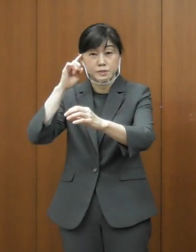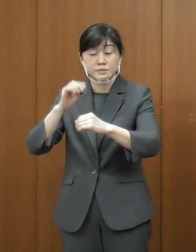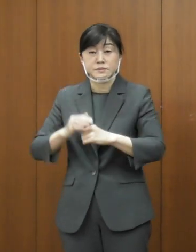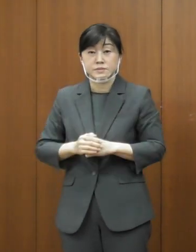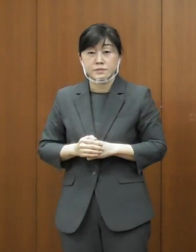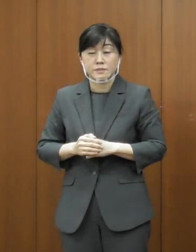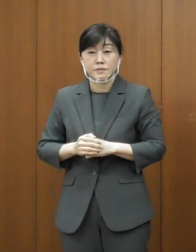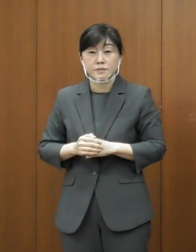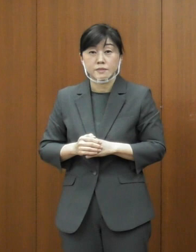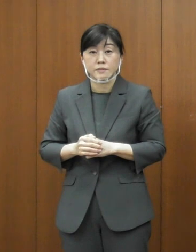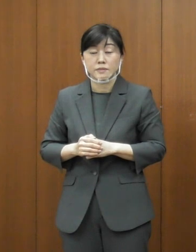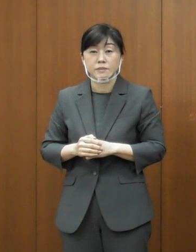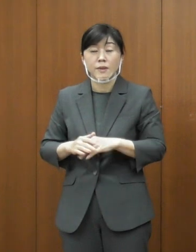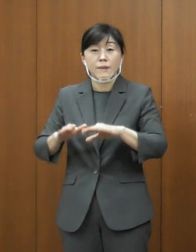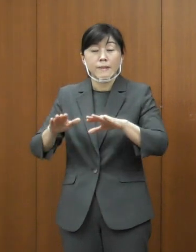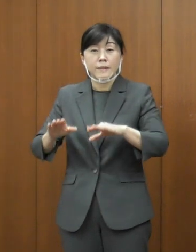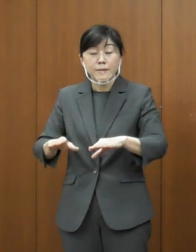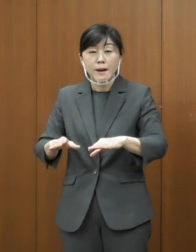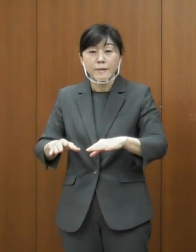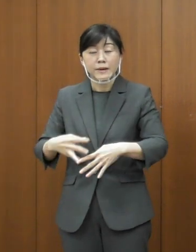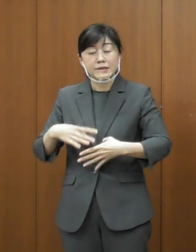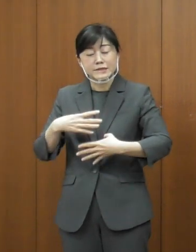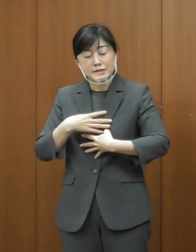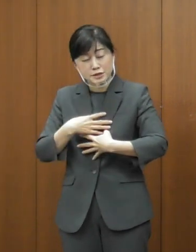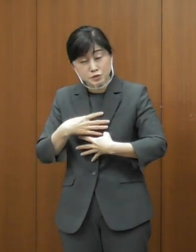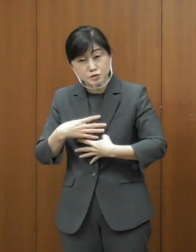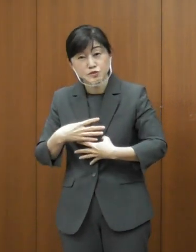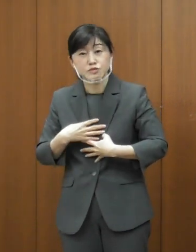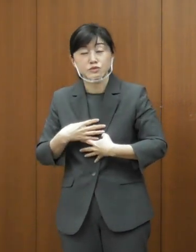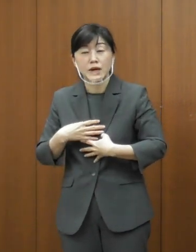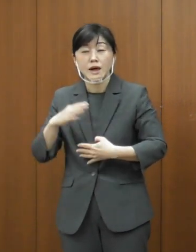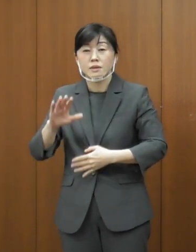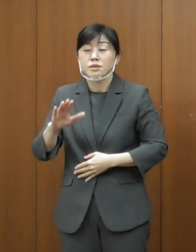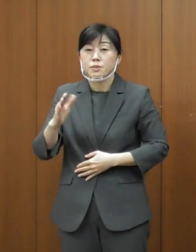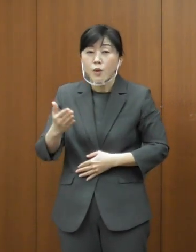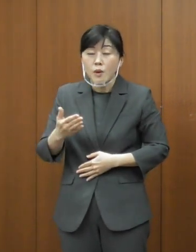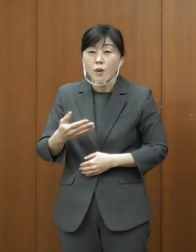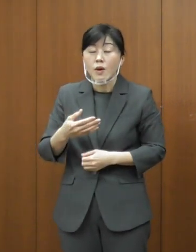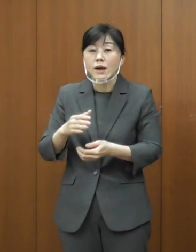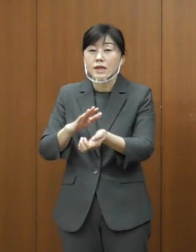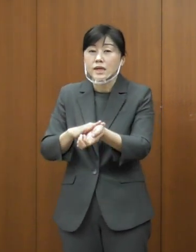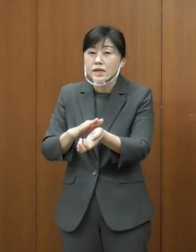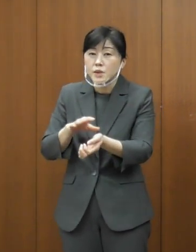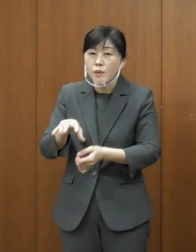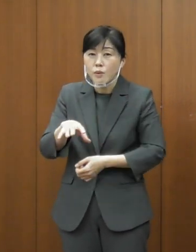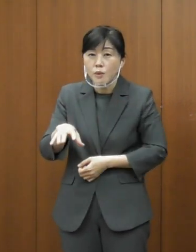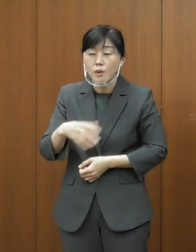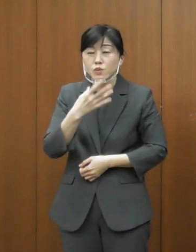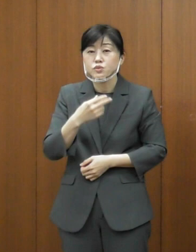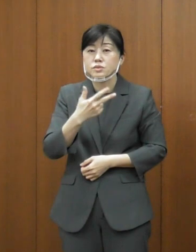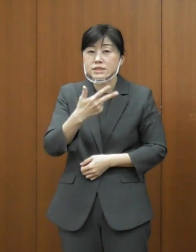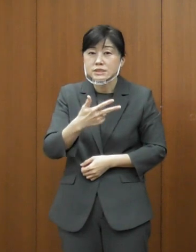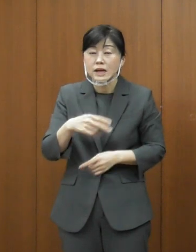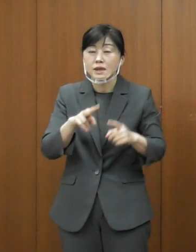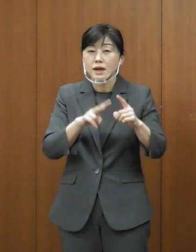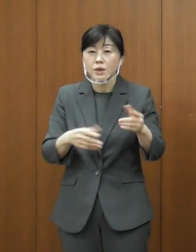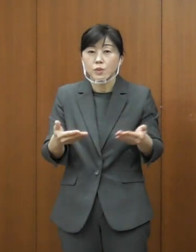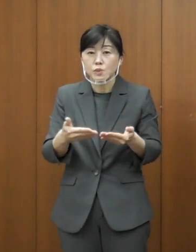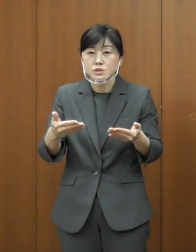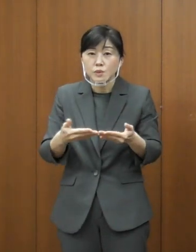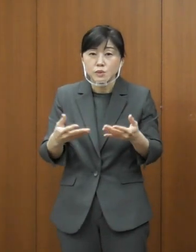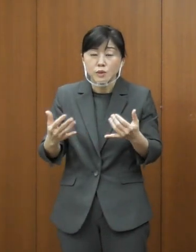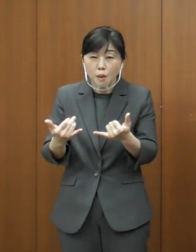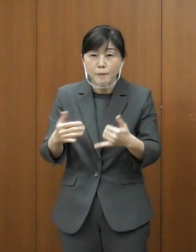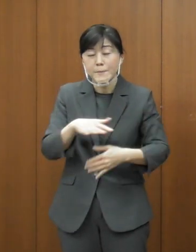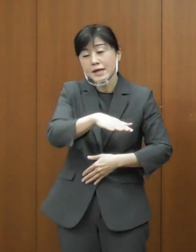際、リスクを抱えながら医療、福祉、介護などに従事されている皆さんに心